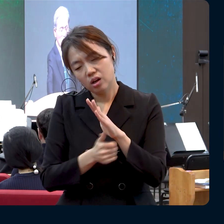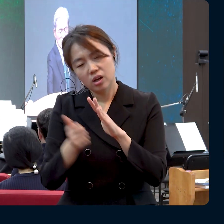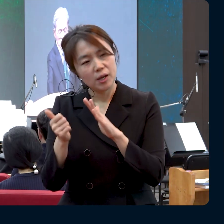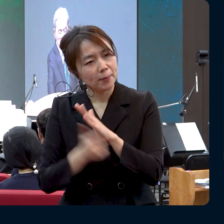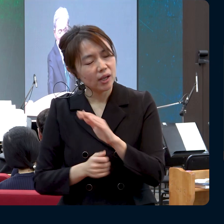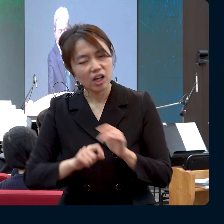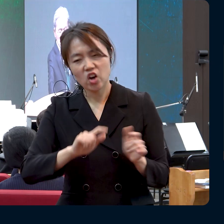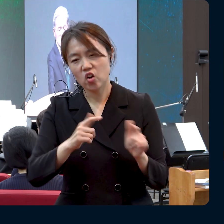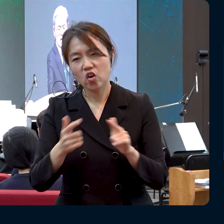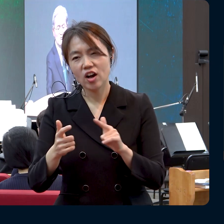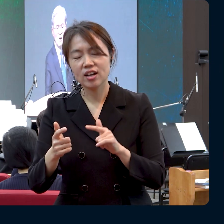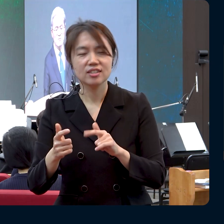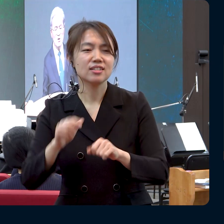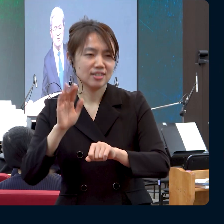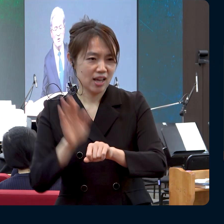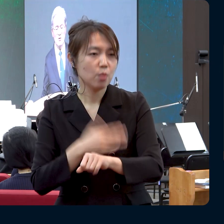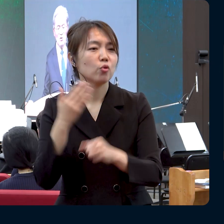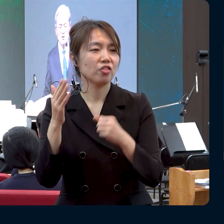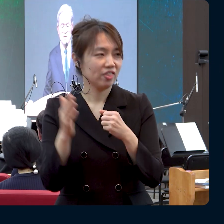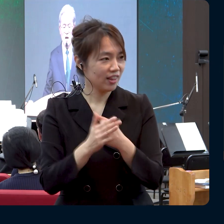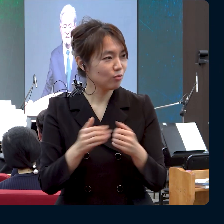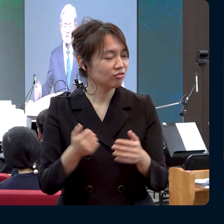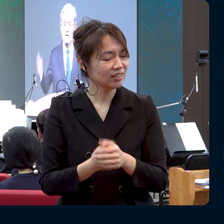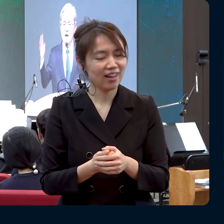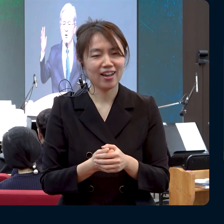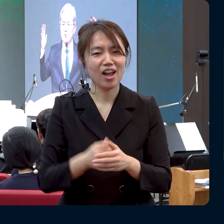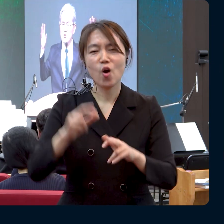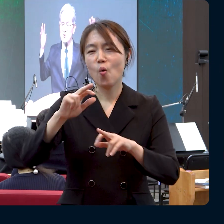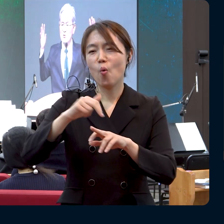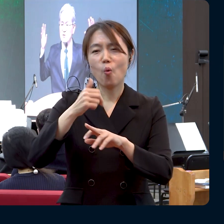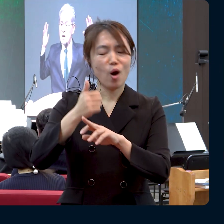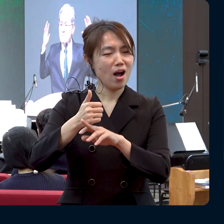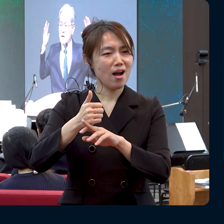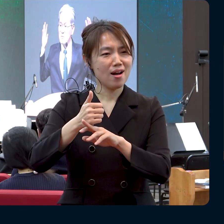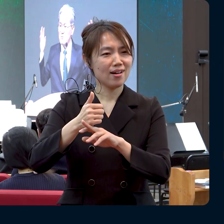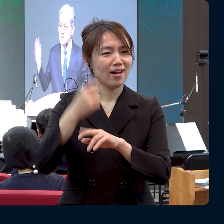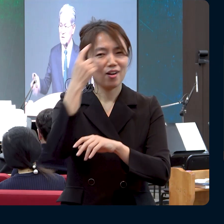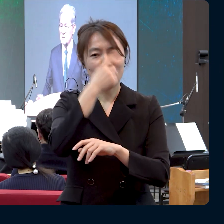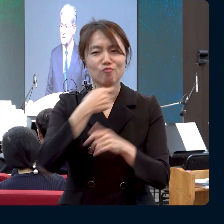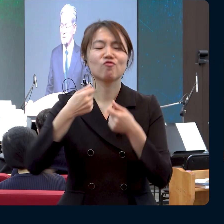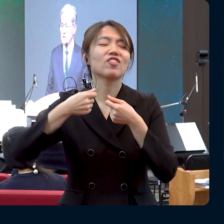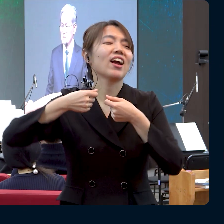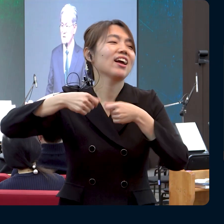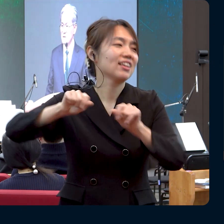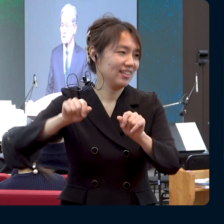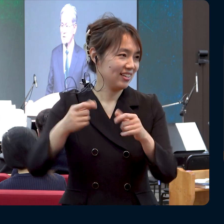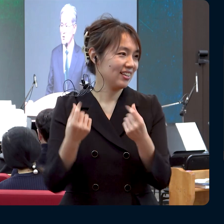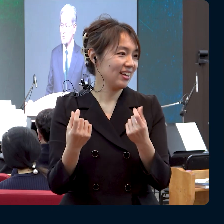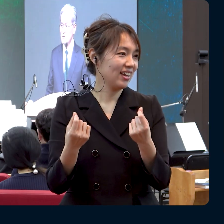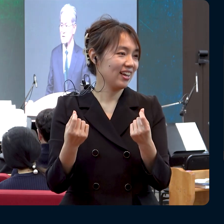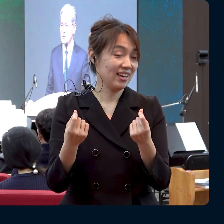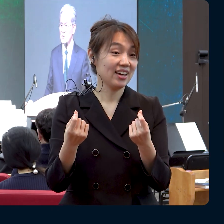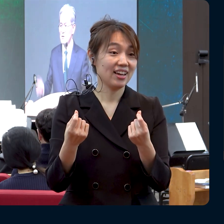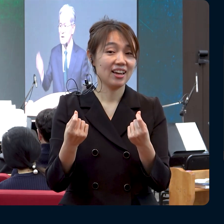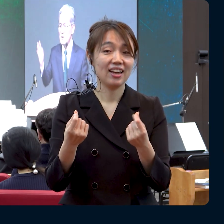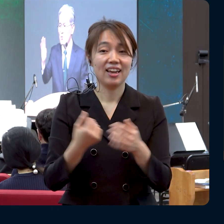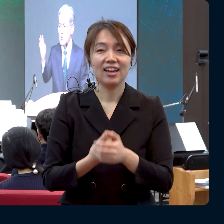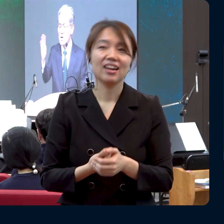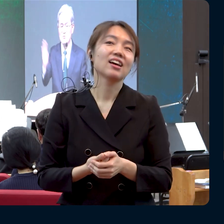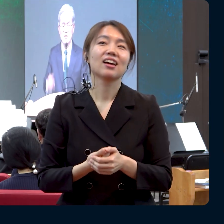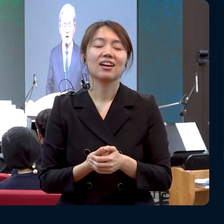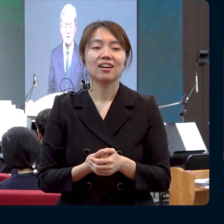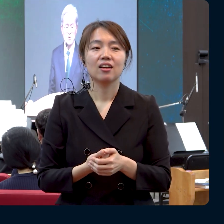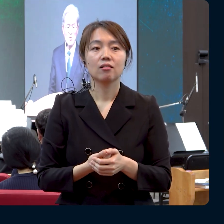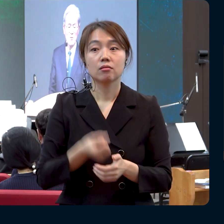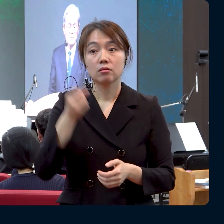스스로 칭찬과 명성을 얻을 자라는 기대가 없어진 경우를 참 많이 봅니다. 그러나 여러분, 이건